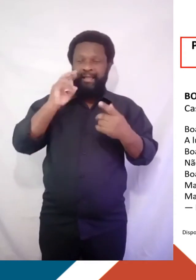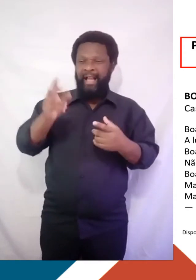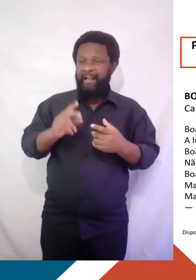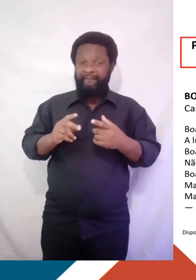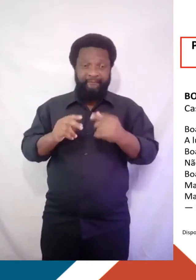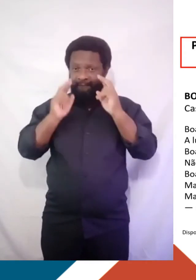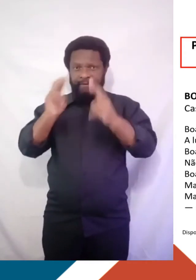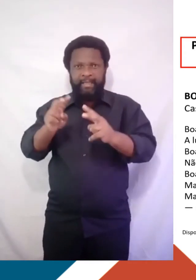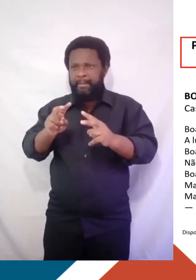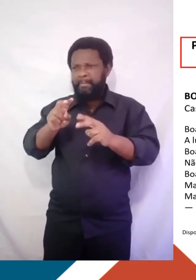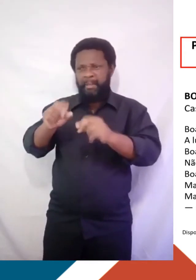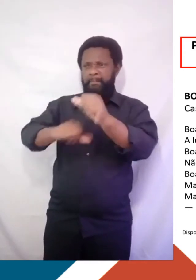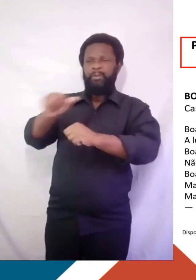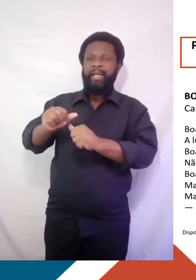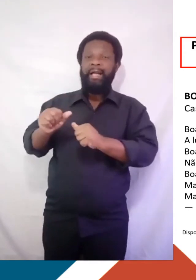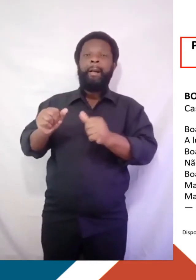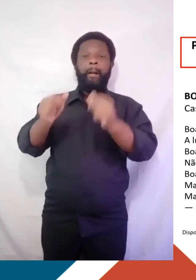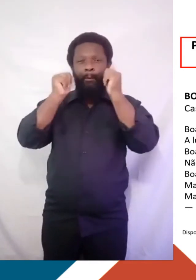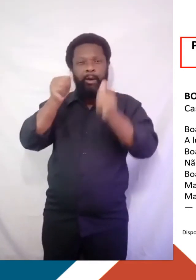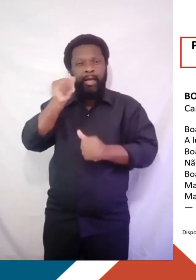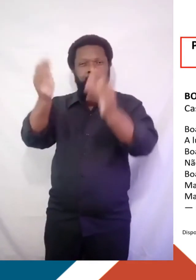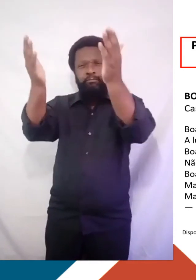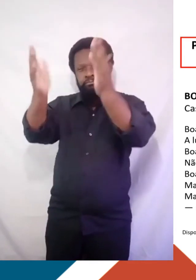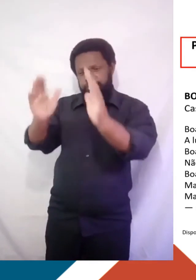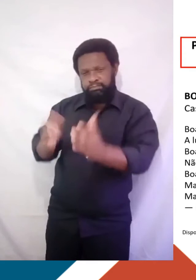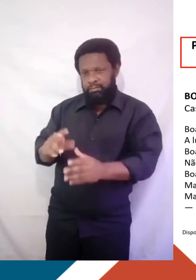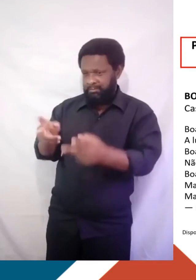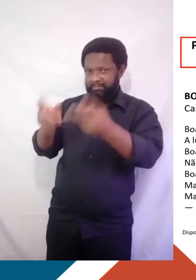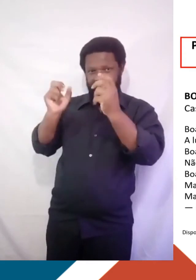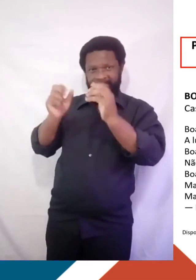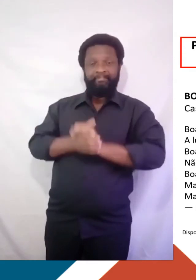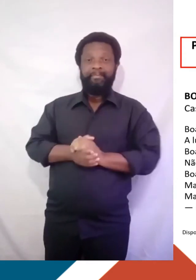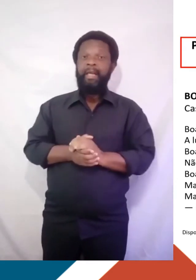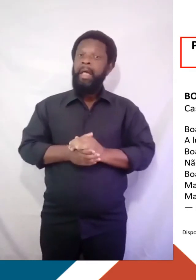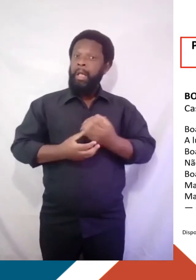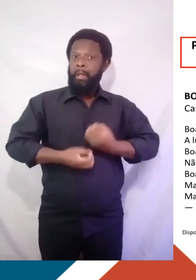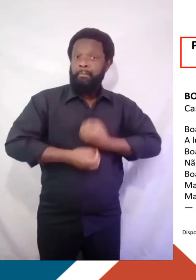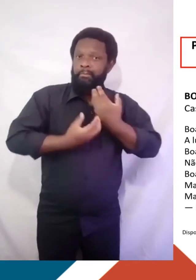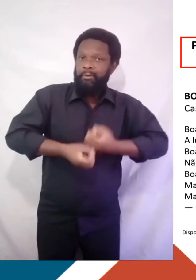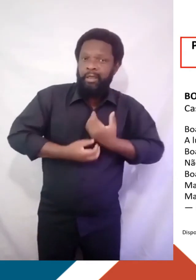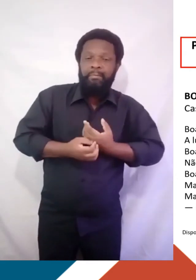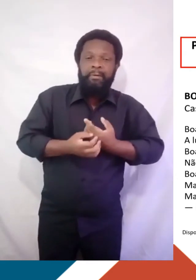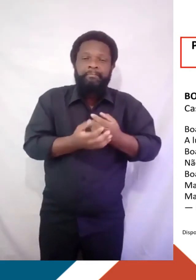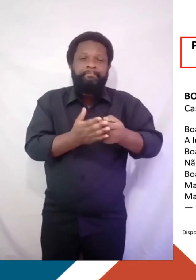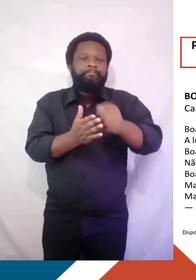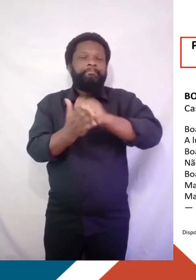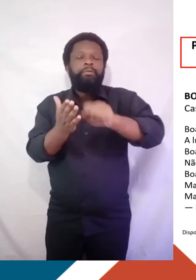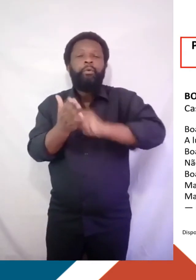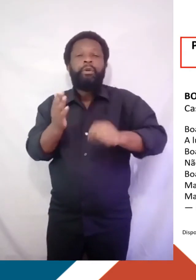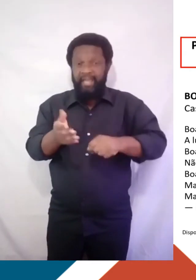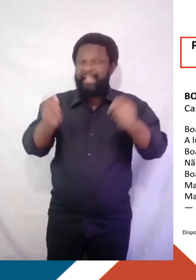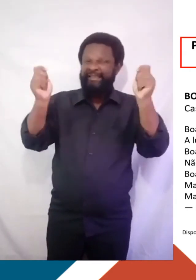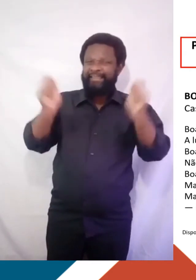se pretende a descrição material do corpo da mulher. Os poemas passam a registrar a possibilidade